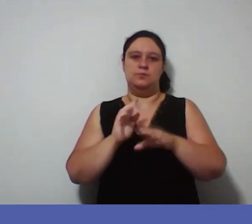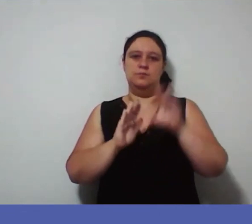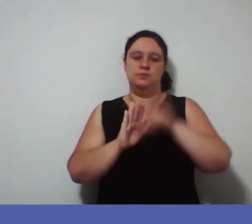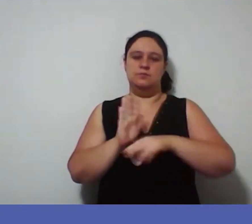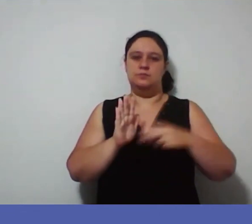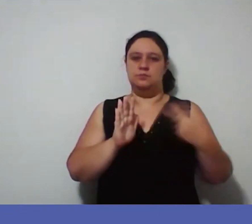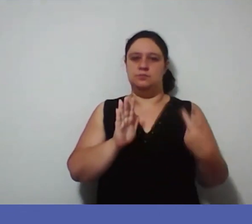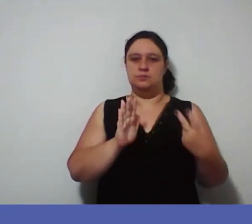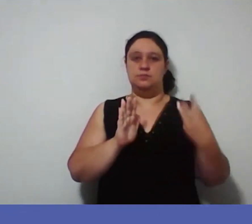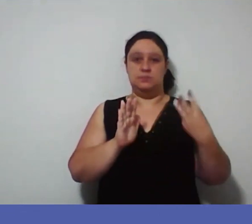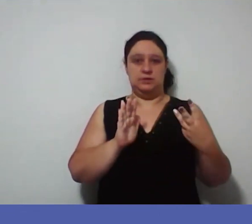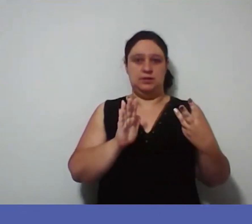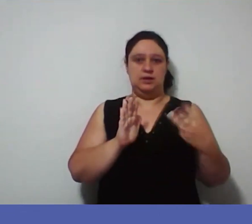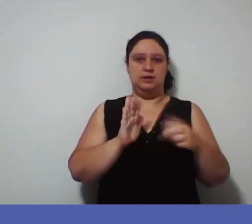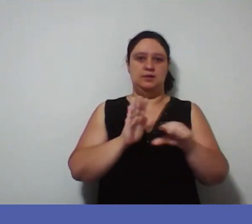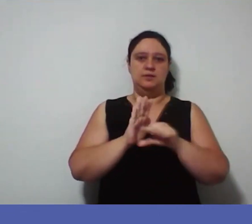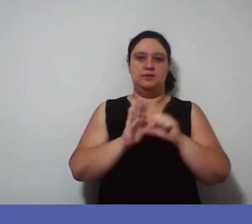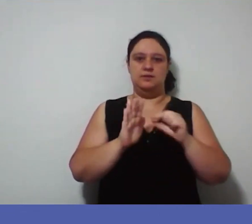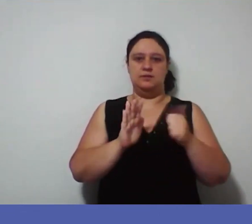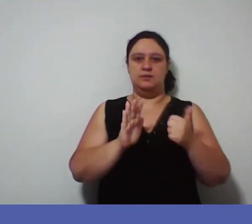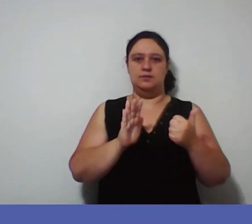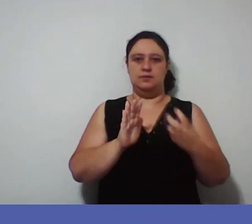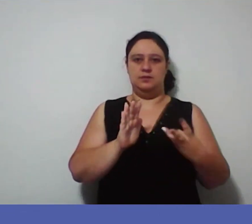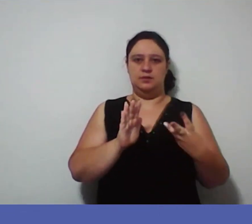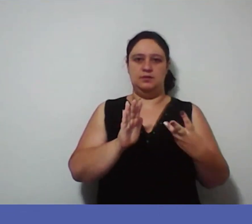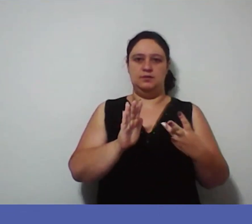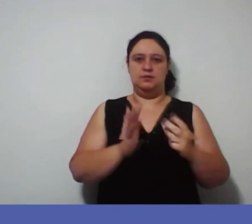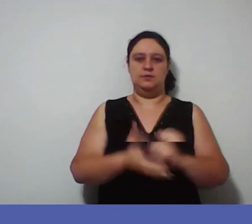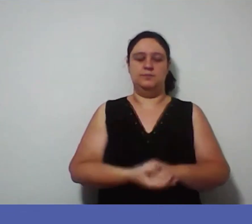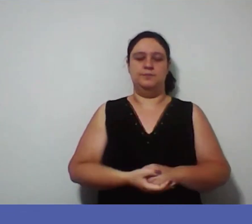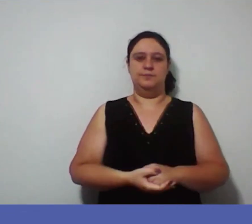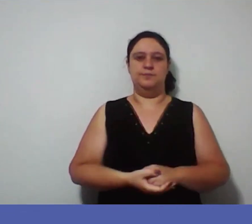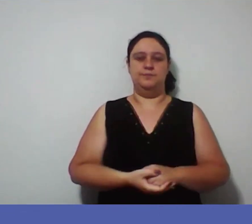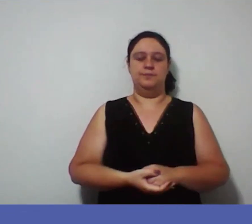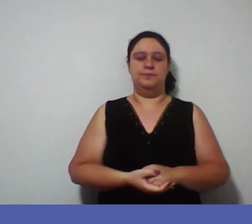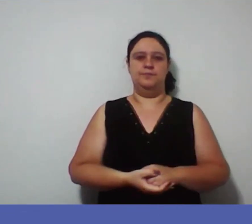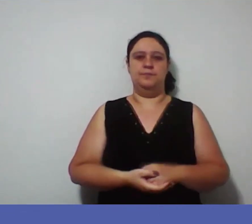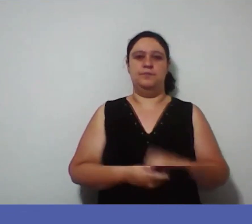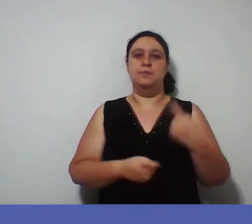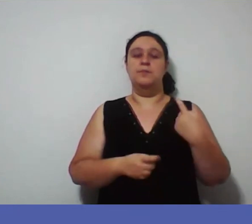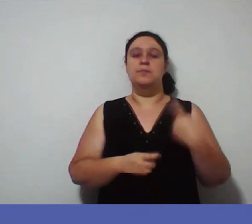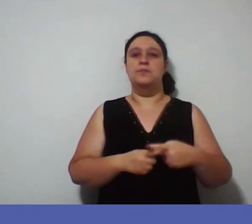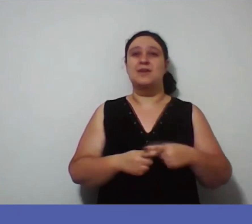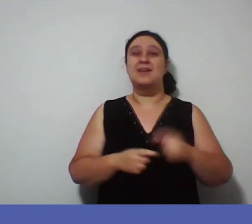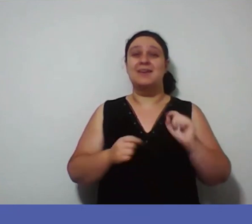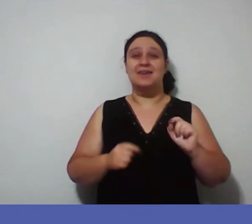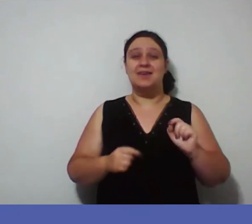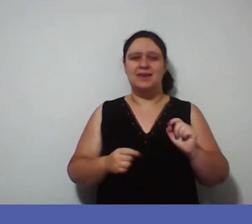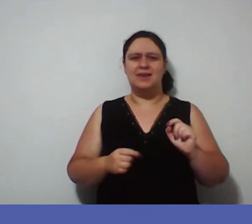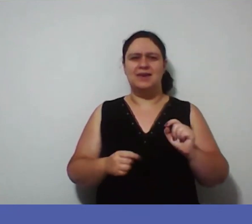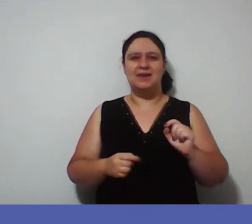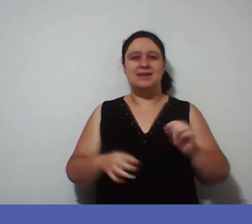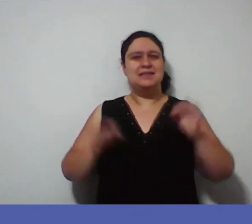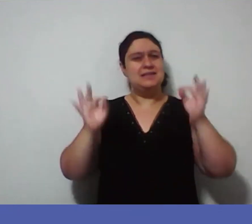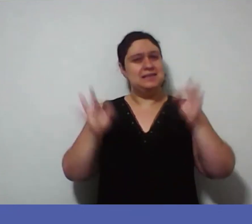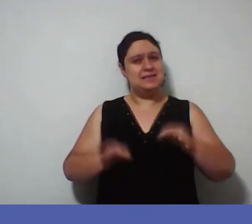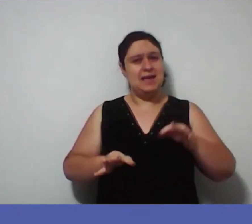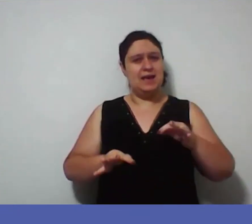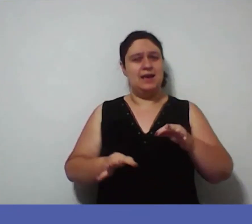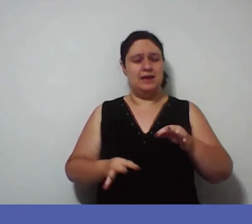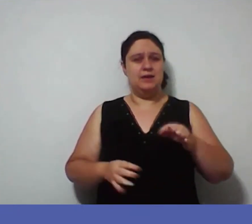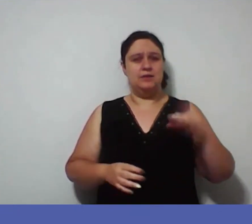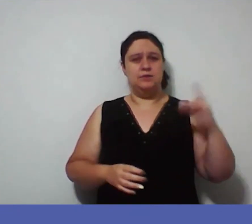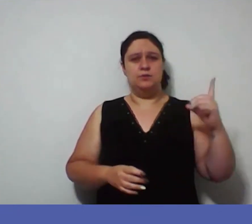3,13. Pois os que desempenharem bem o diaconato alcançam para si